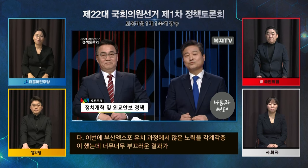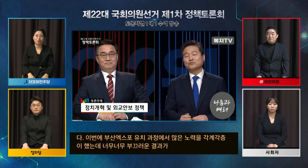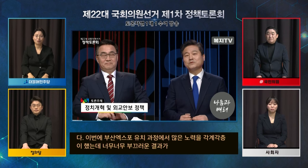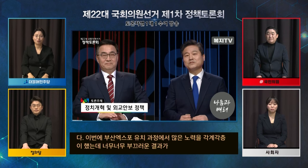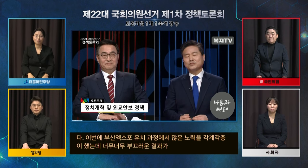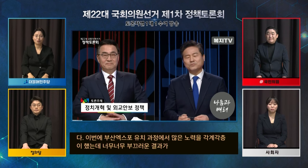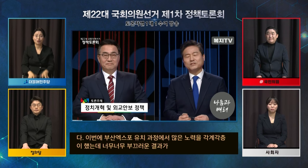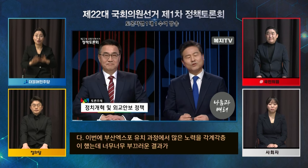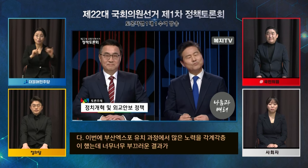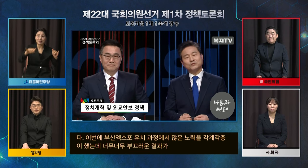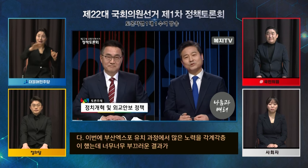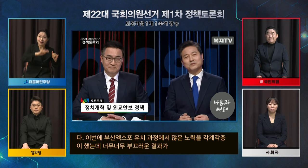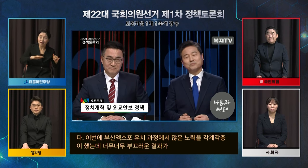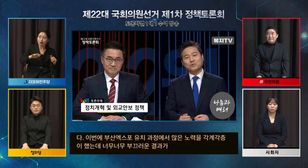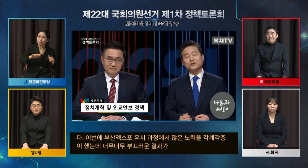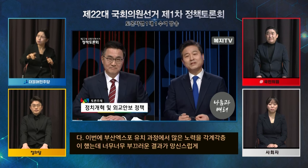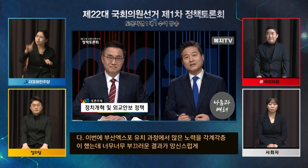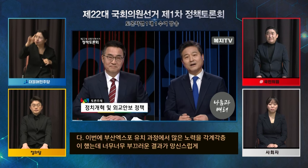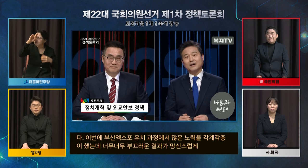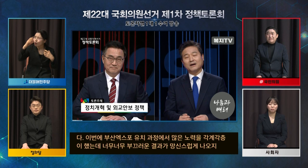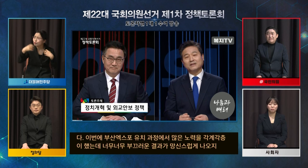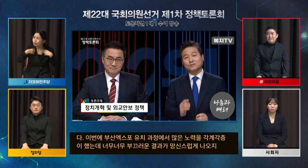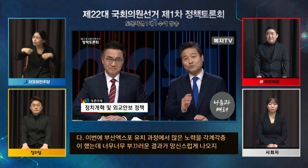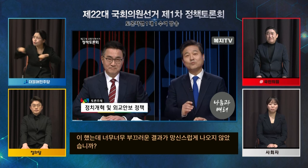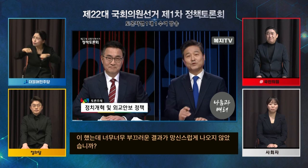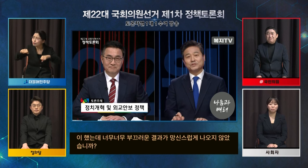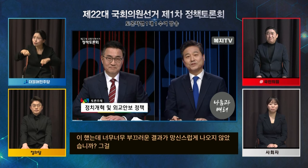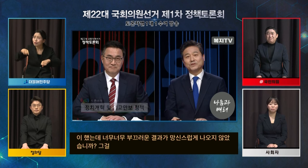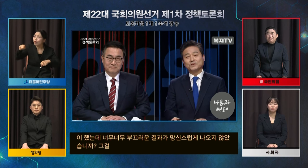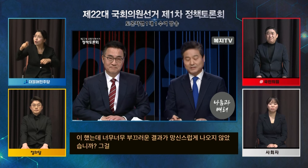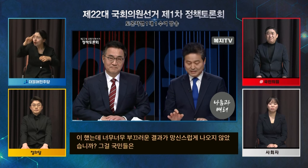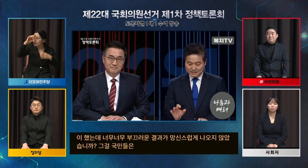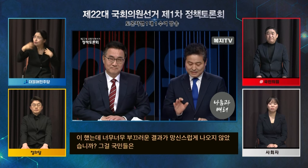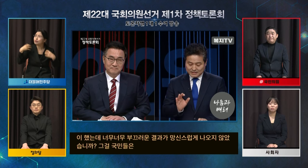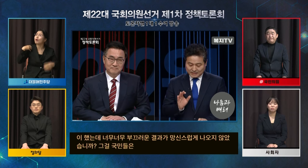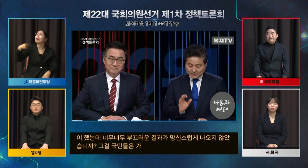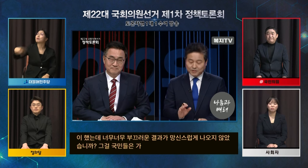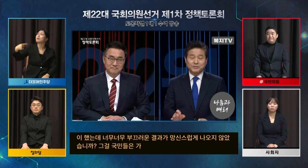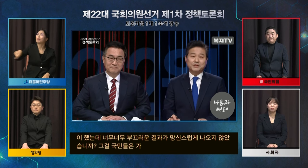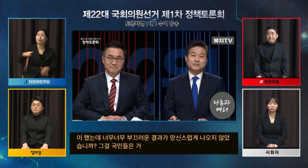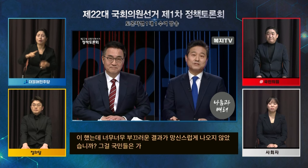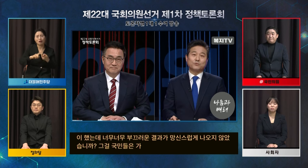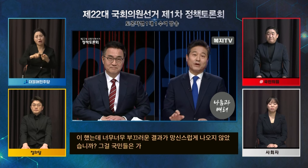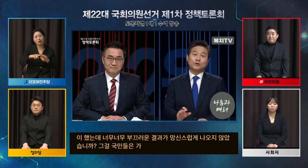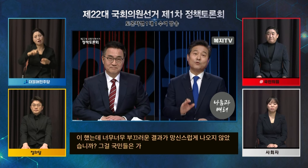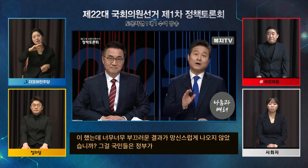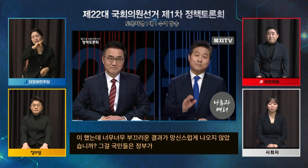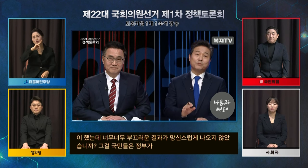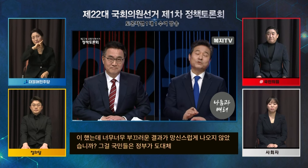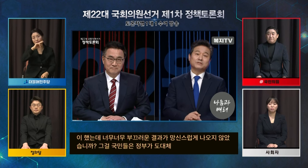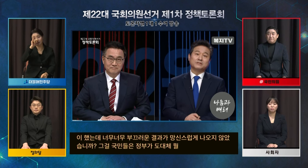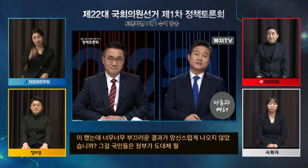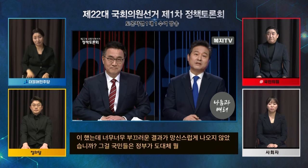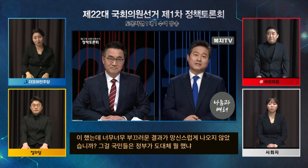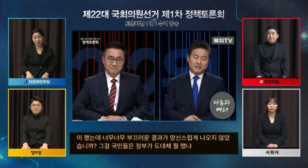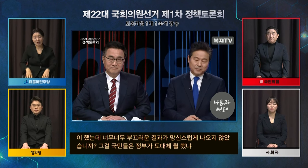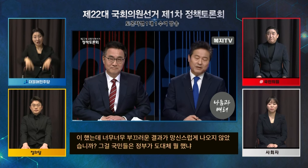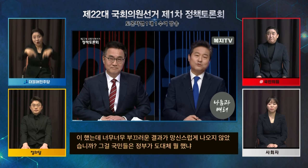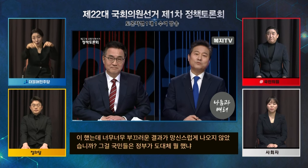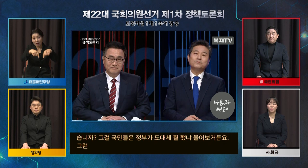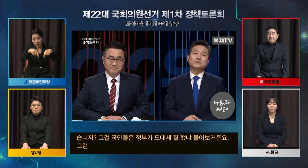국민들은 전부 다 정부가 도대체 뭘 했냐 이걸 물어보거든요. 그런 면에서 저는 외교 안보는